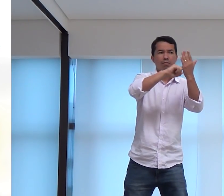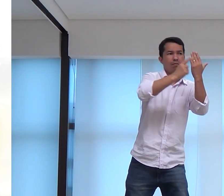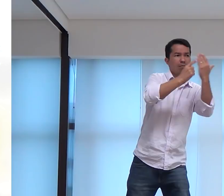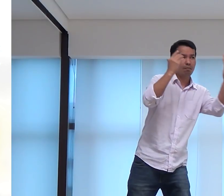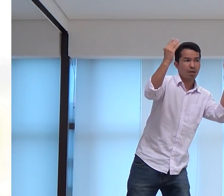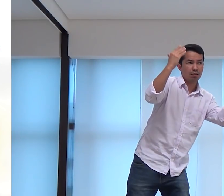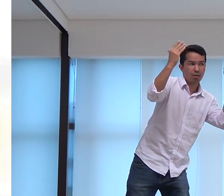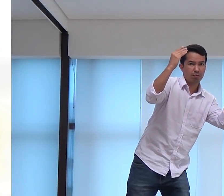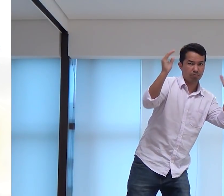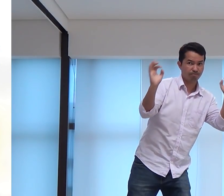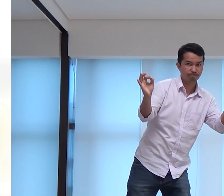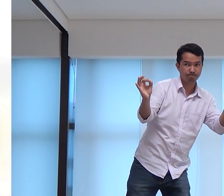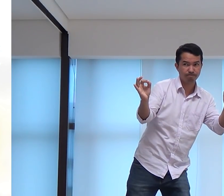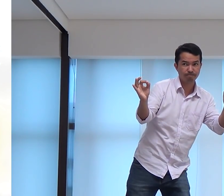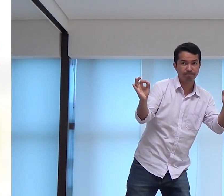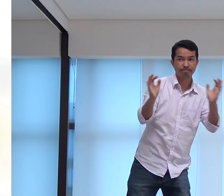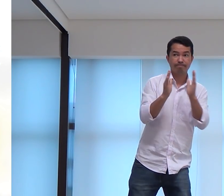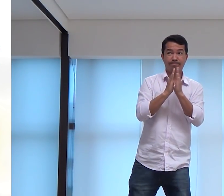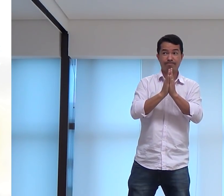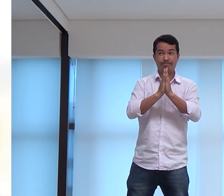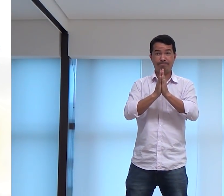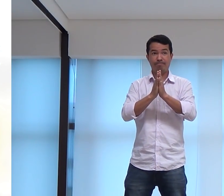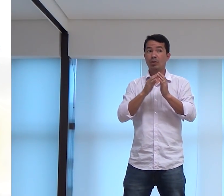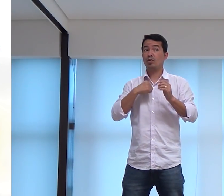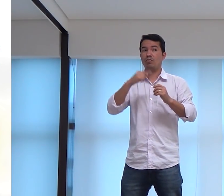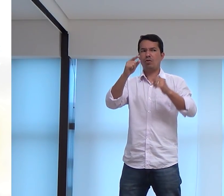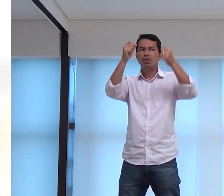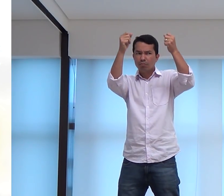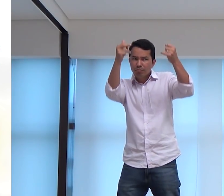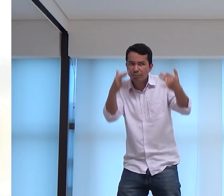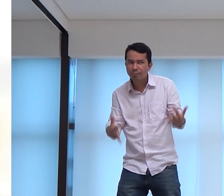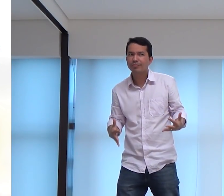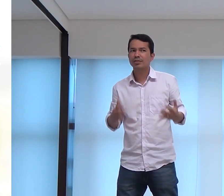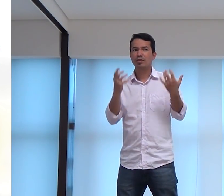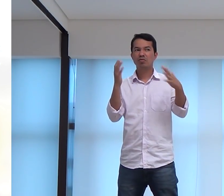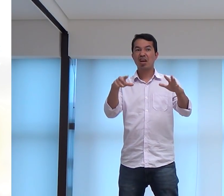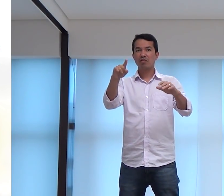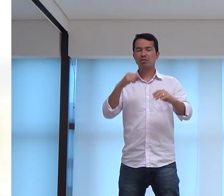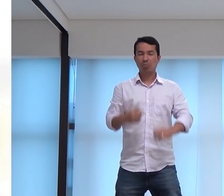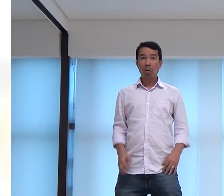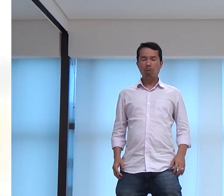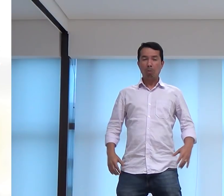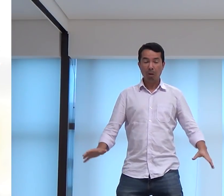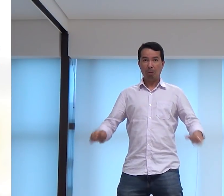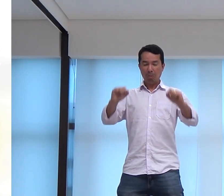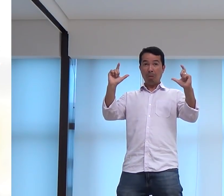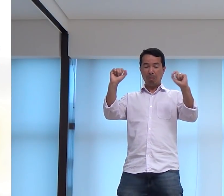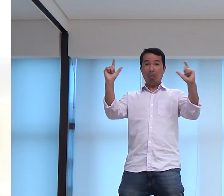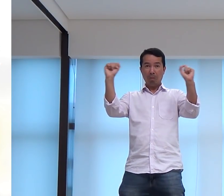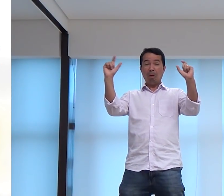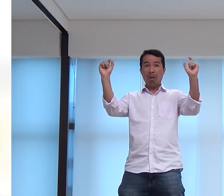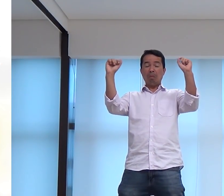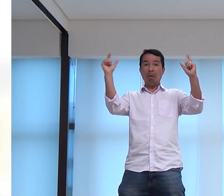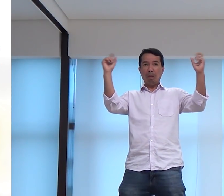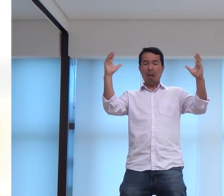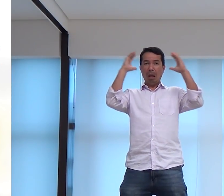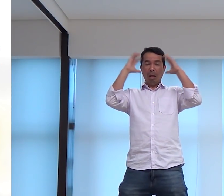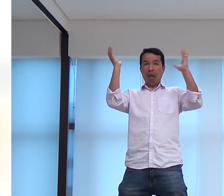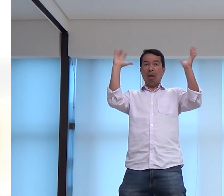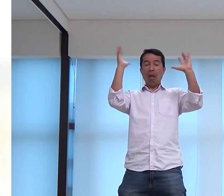E o tempo todo ela nos faz comparações. Então, claro, eu vou explicar. Eu quero que você saia dali, daqui assustado, ou até